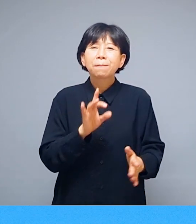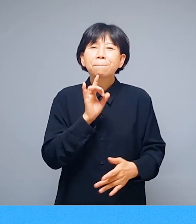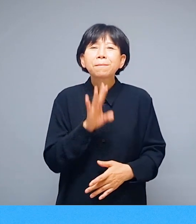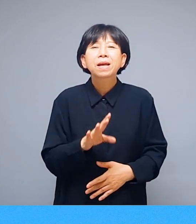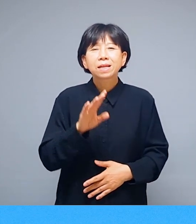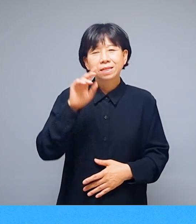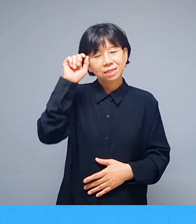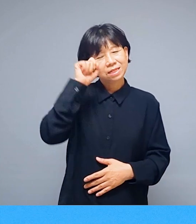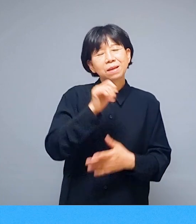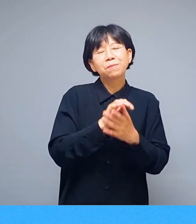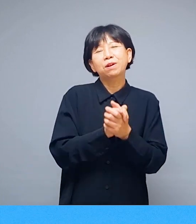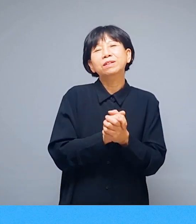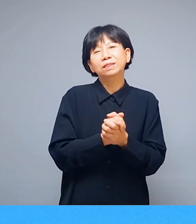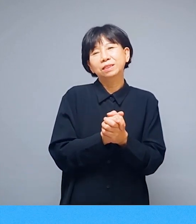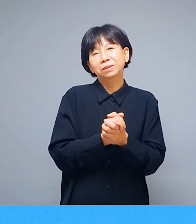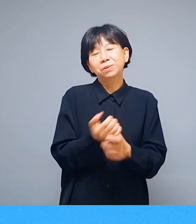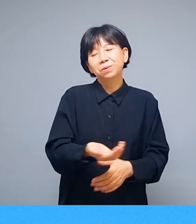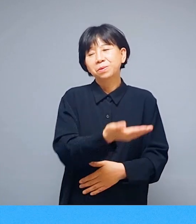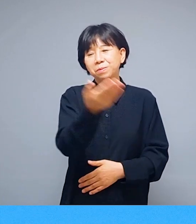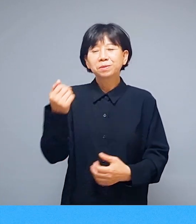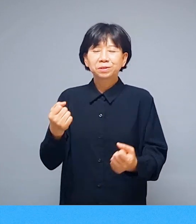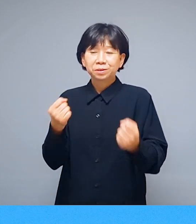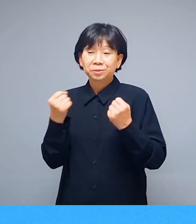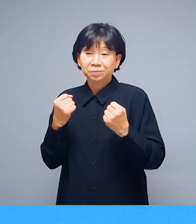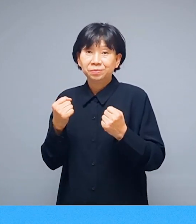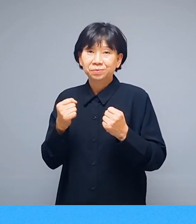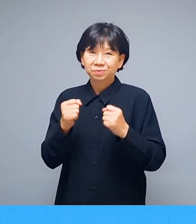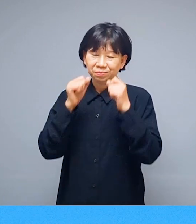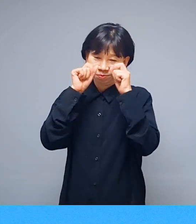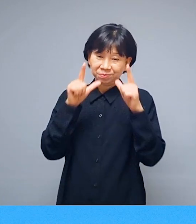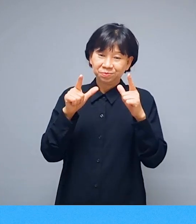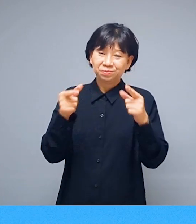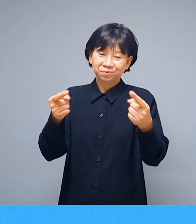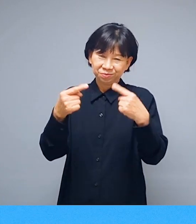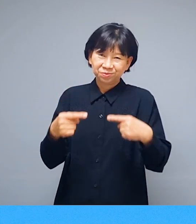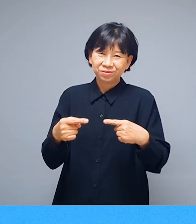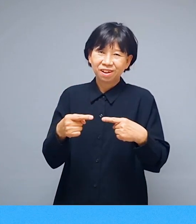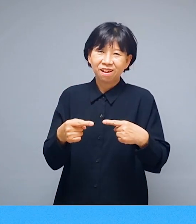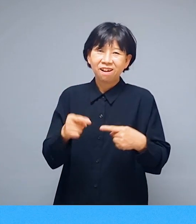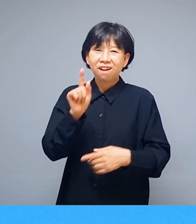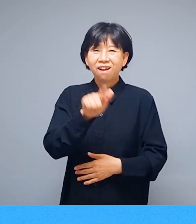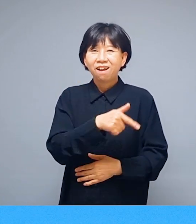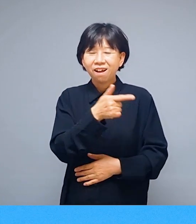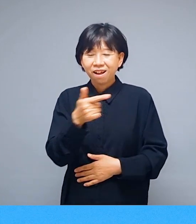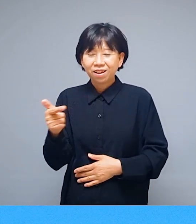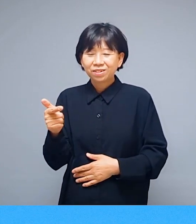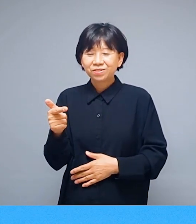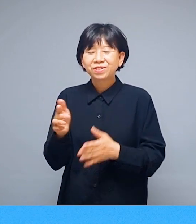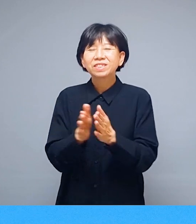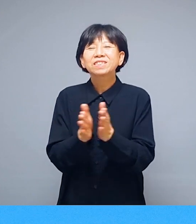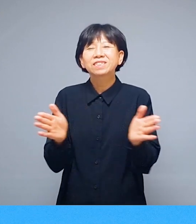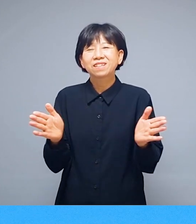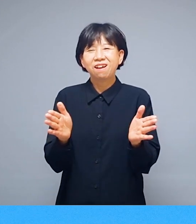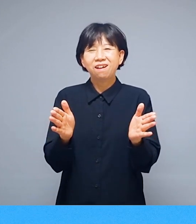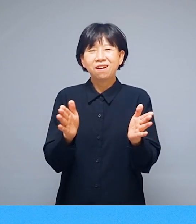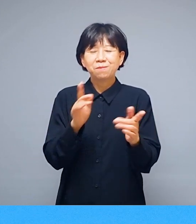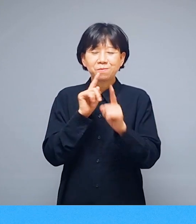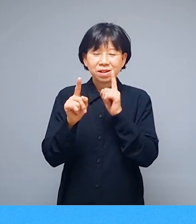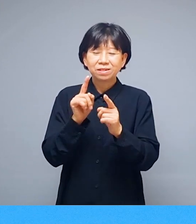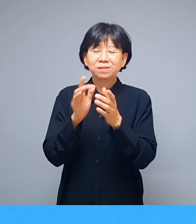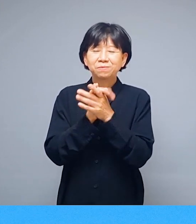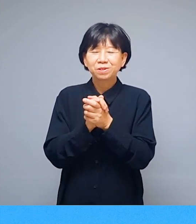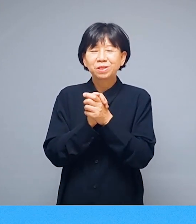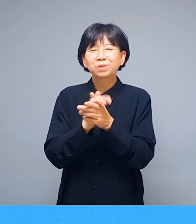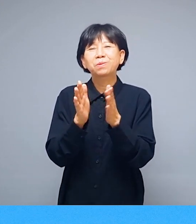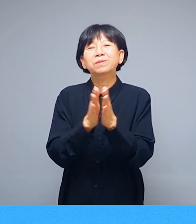때 여러분들이 힘내서 한번 나와보셨으면 좋겠어요. 하루의 첫 시간을 주님께 드리며 고난주간을 말씀과 기도로